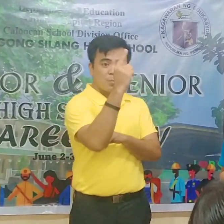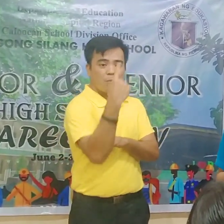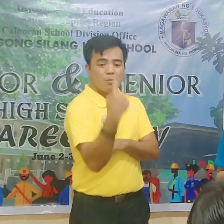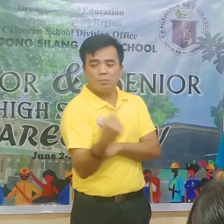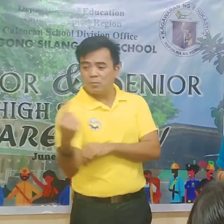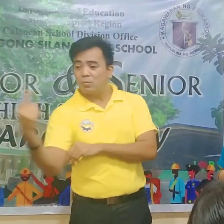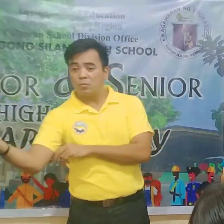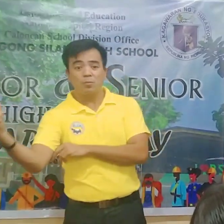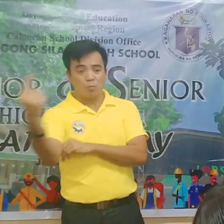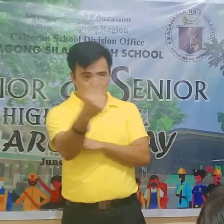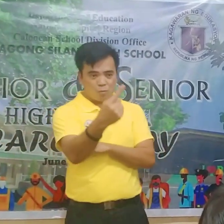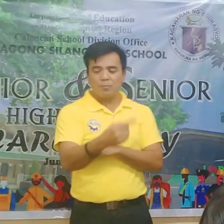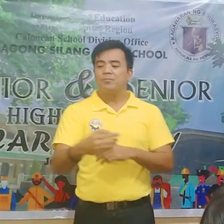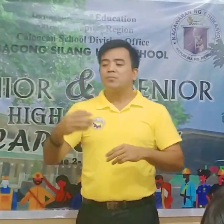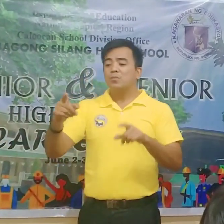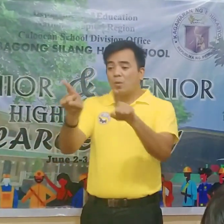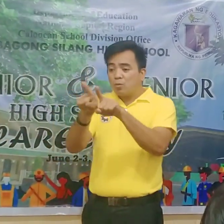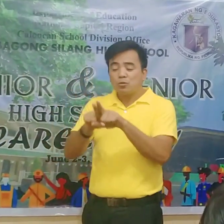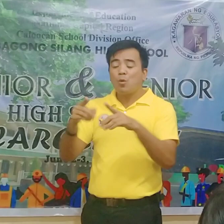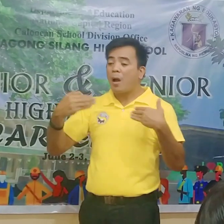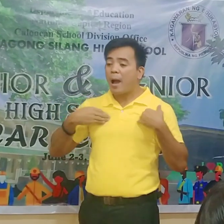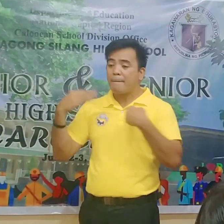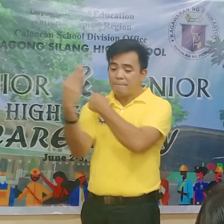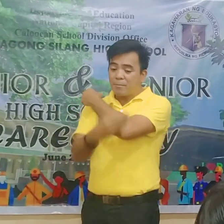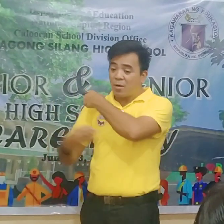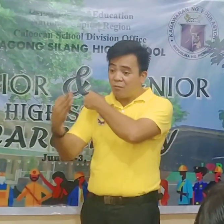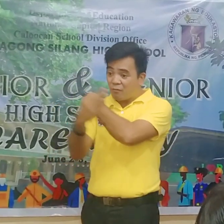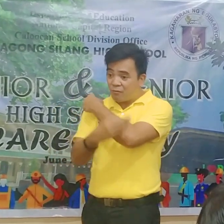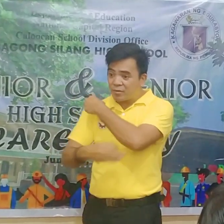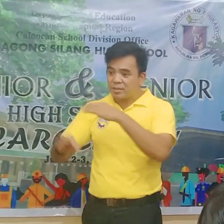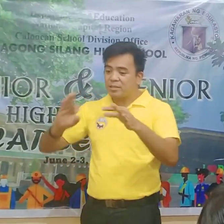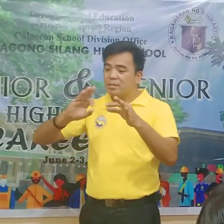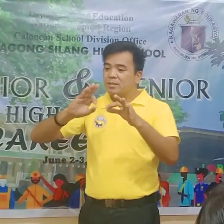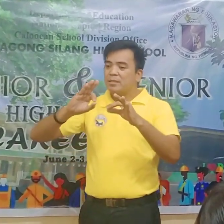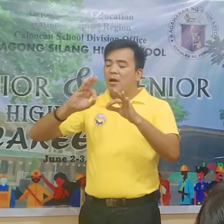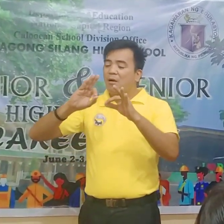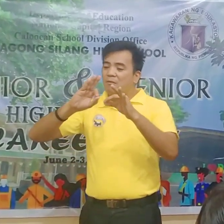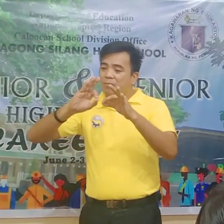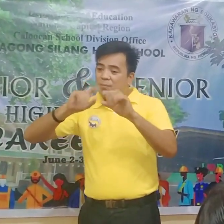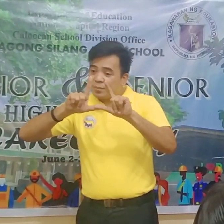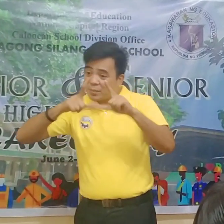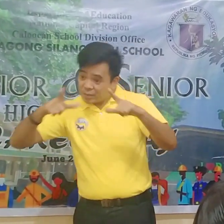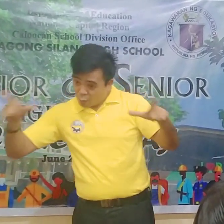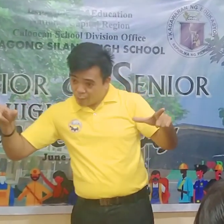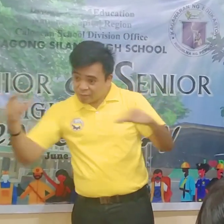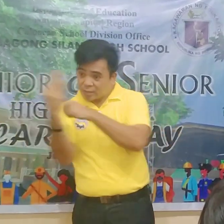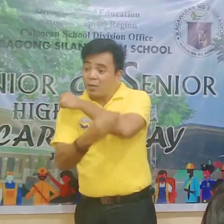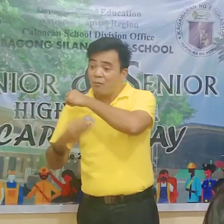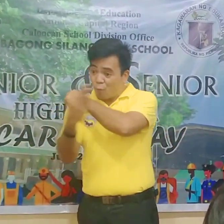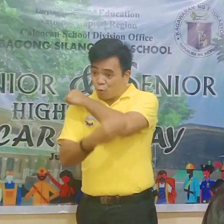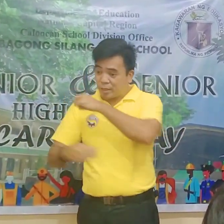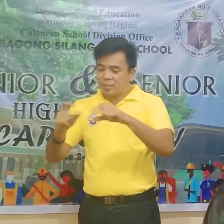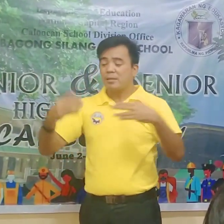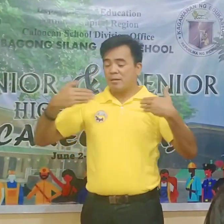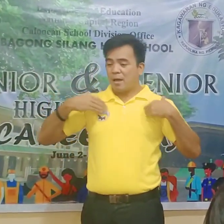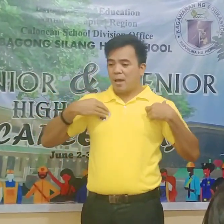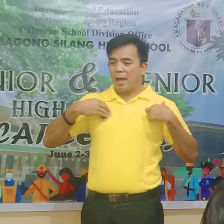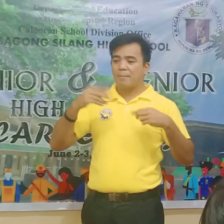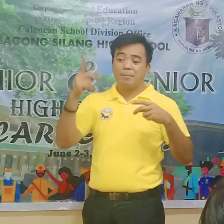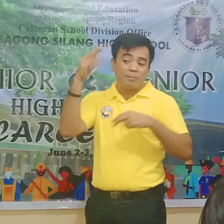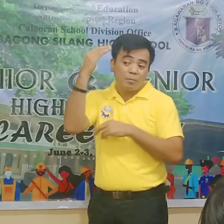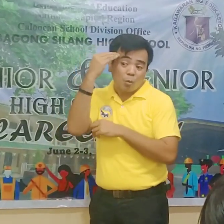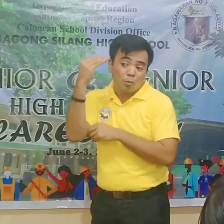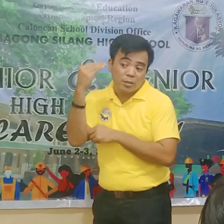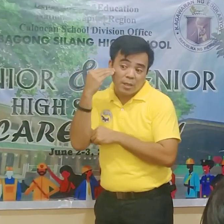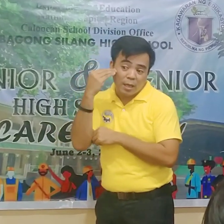foreign languages na pag-aaralan. So meron po tayong Japanese, Korean, Mandarin, and French. So yung apat na